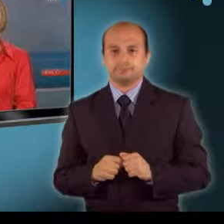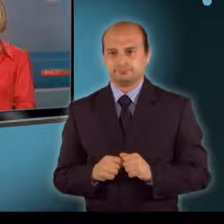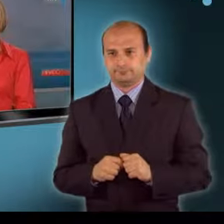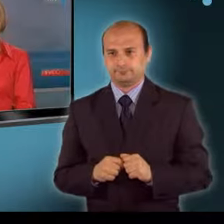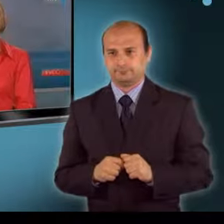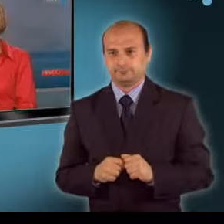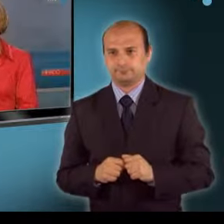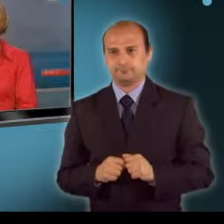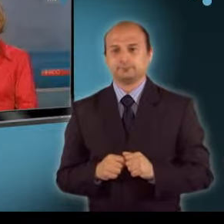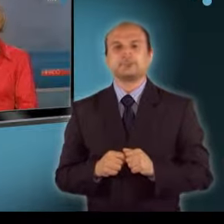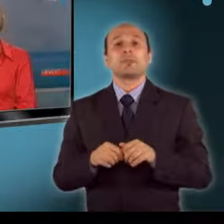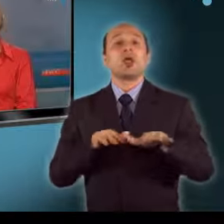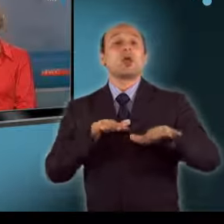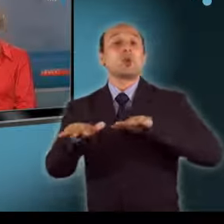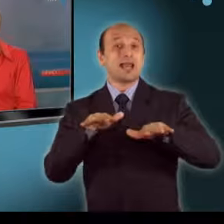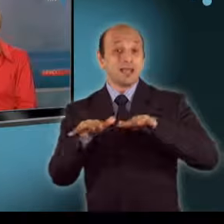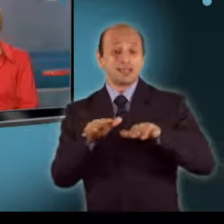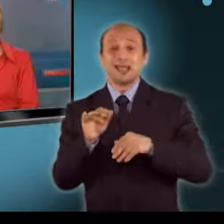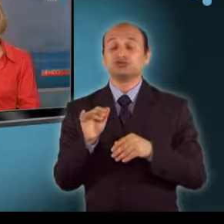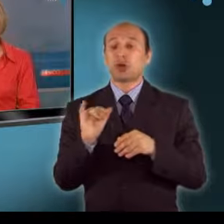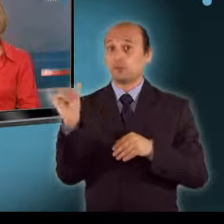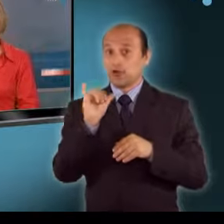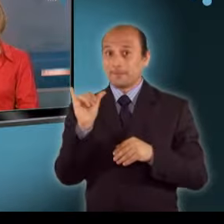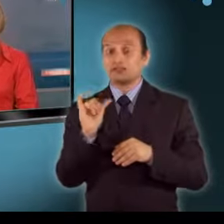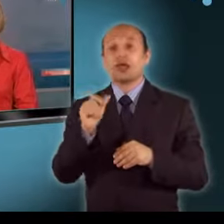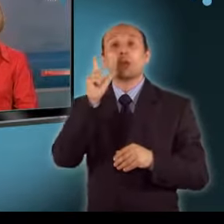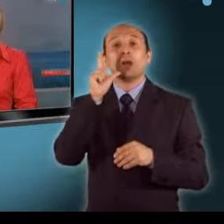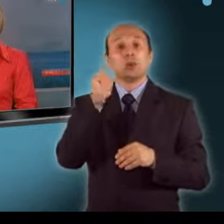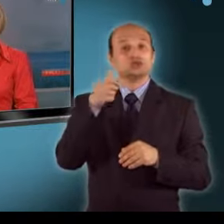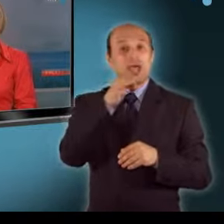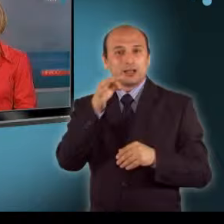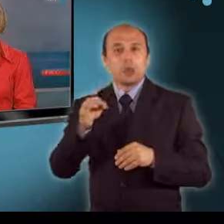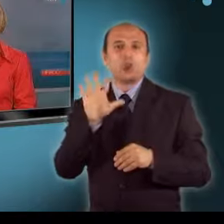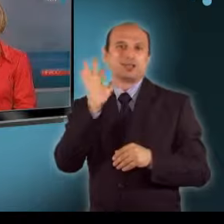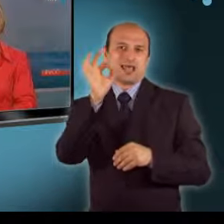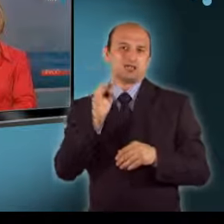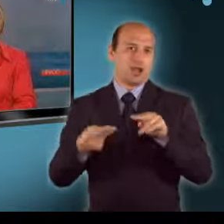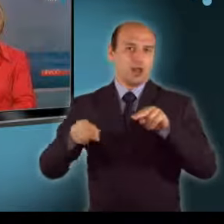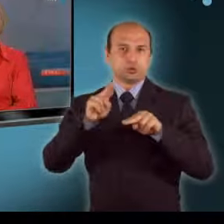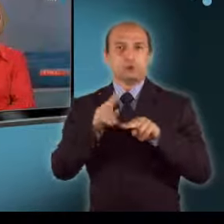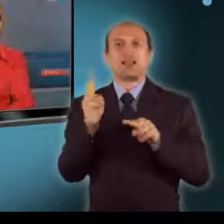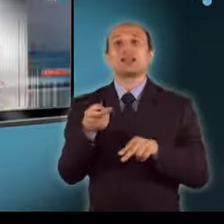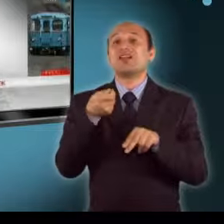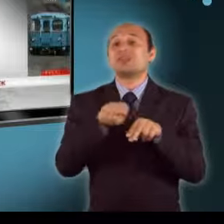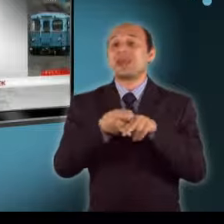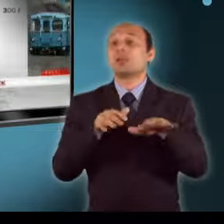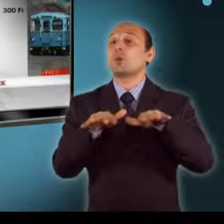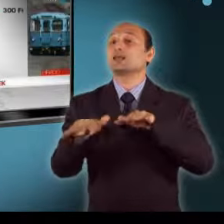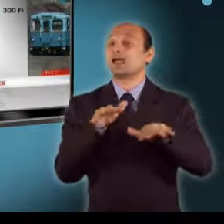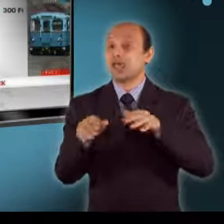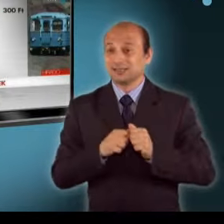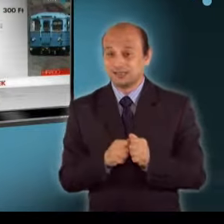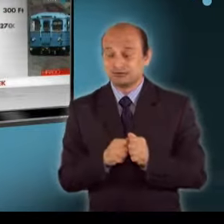Drágul a tömegközlekedés a fővárosban. Július 1-től csaknem 5%-kal többet kell fizetni Budapesten a tömegközlekedésért.